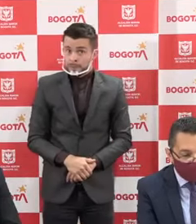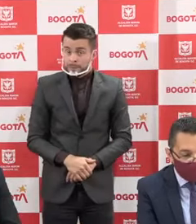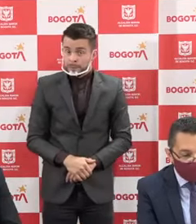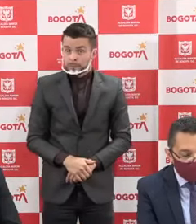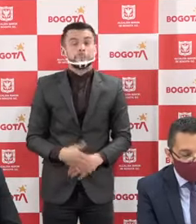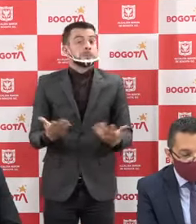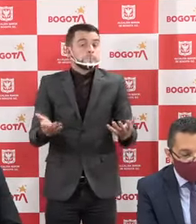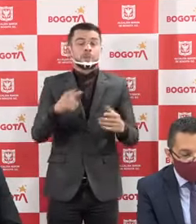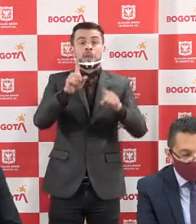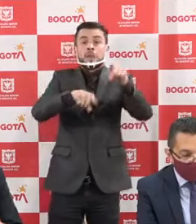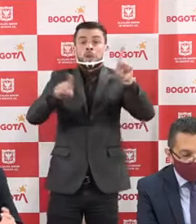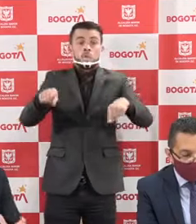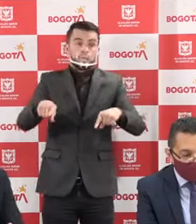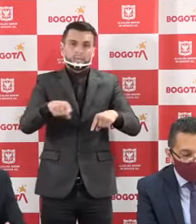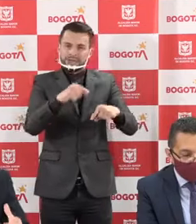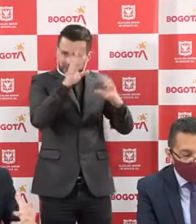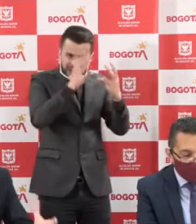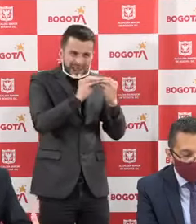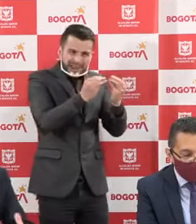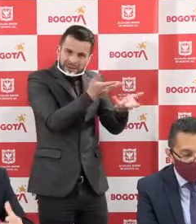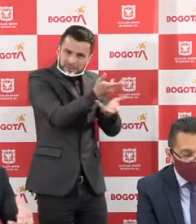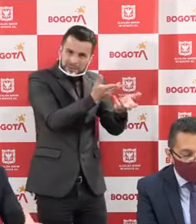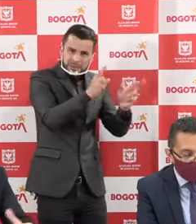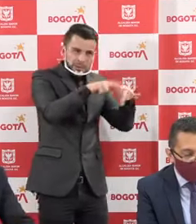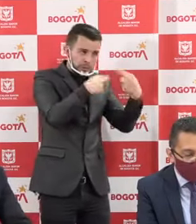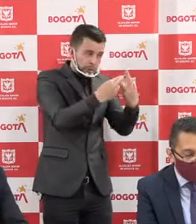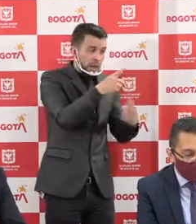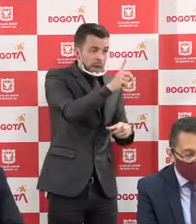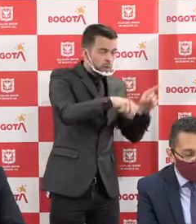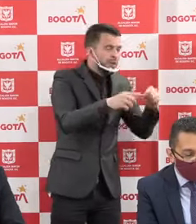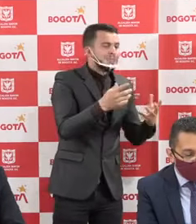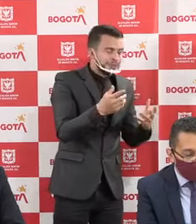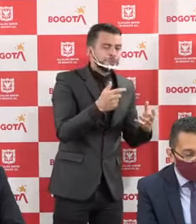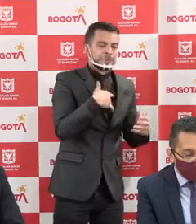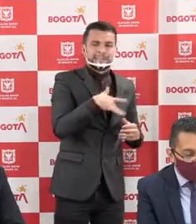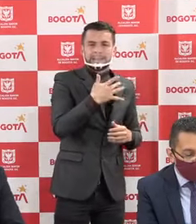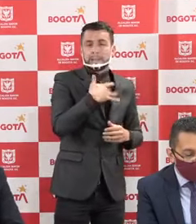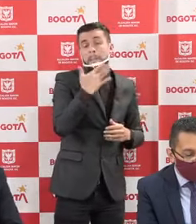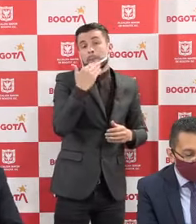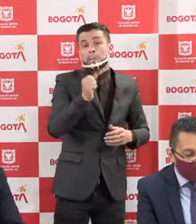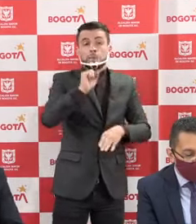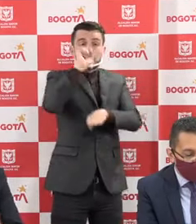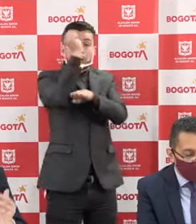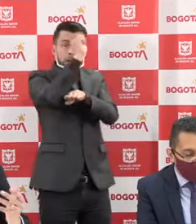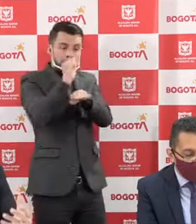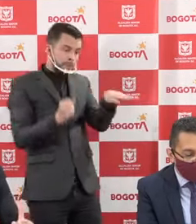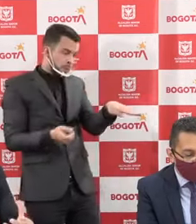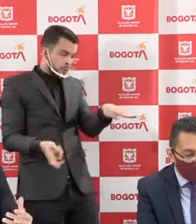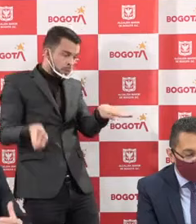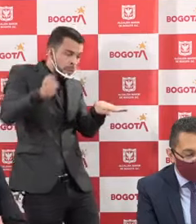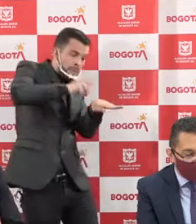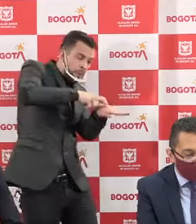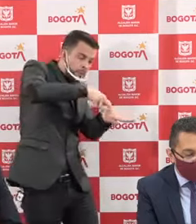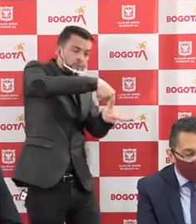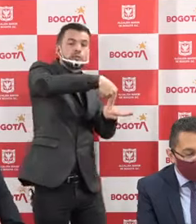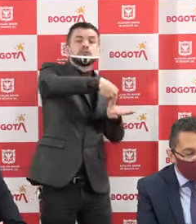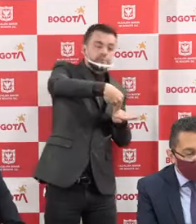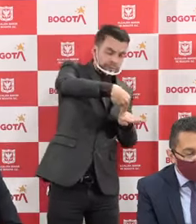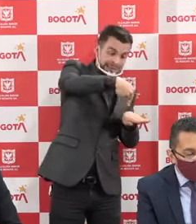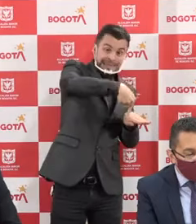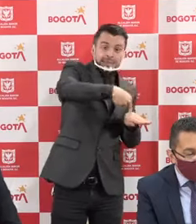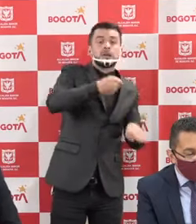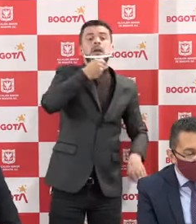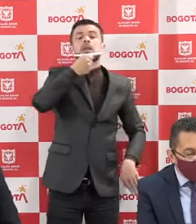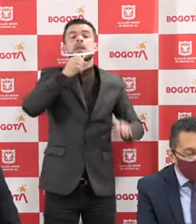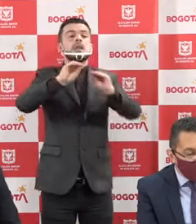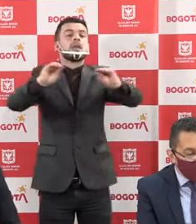puedan realizarlo en vehículos como lo están haciendo y lo han propuesto algunos en lo que sería algo como un auto culto o que lo puedan hacer